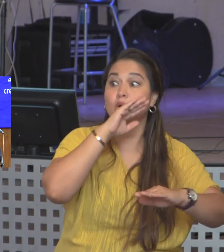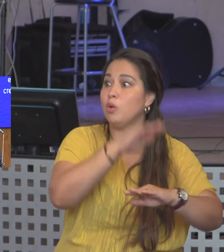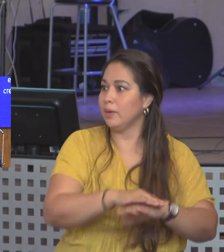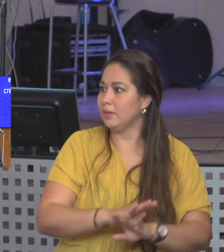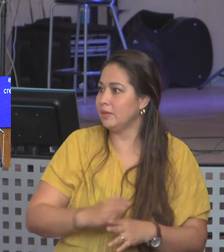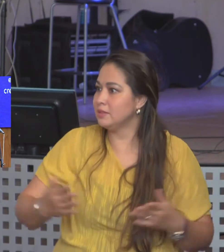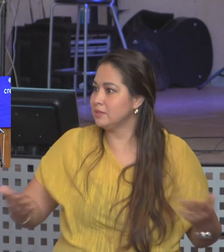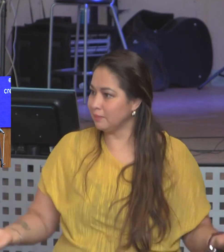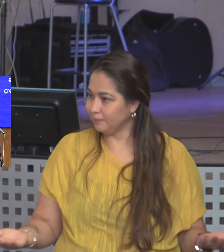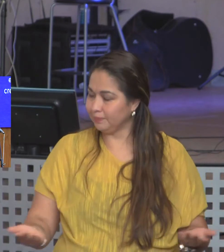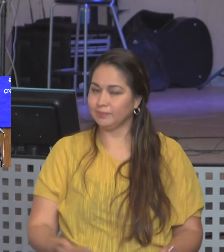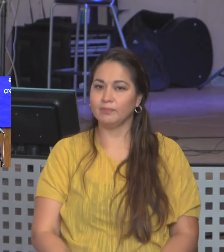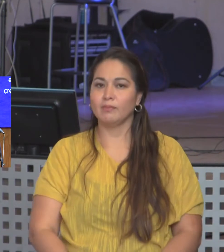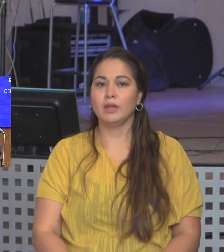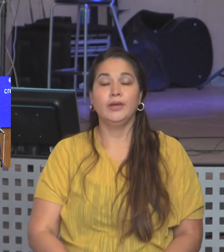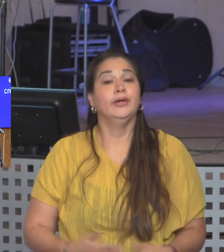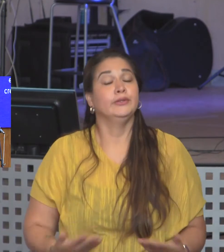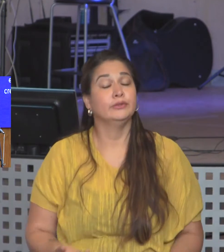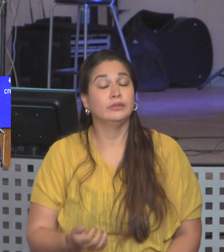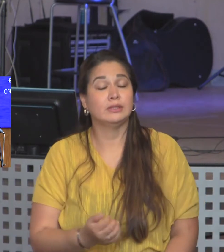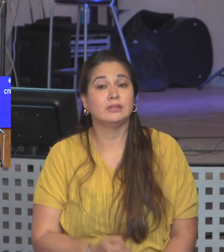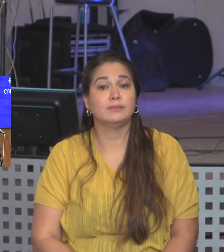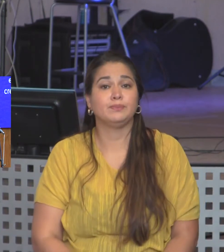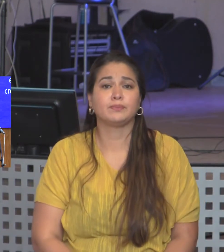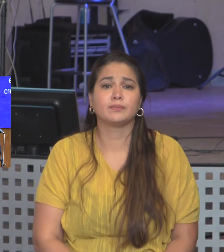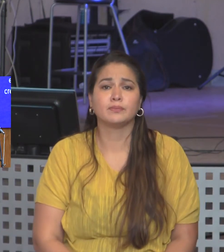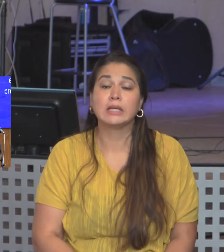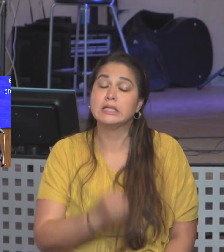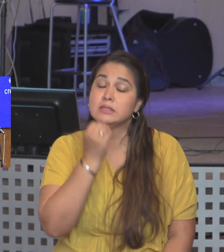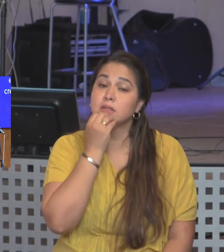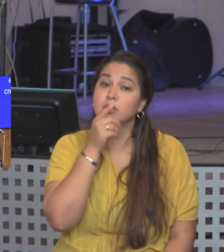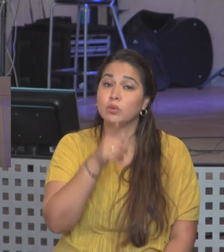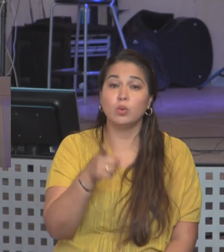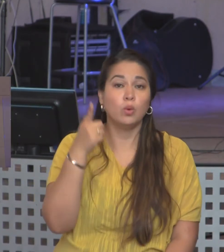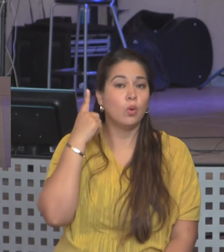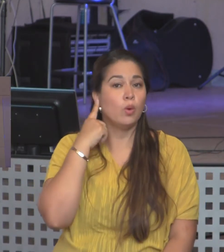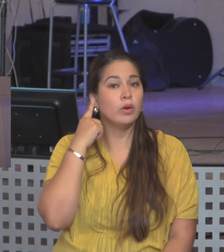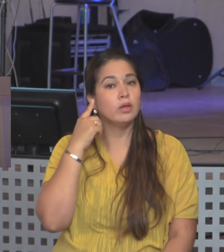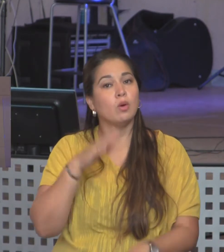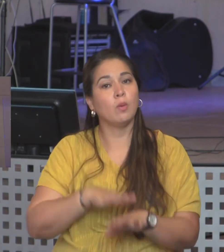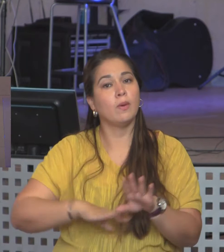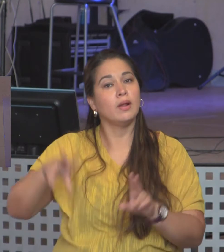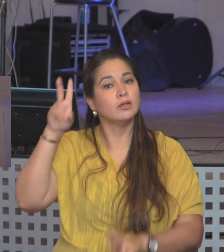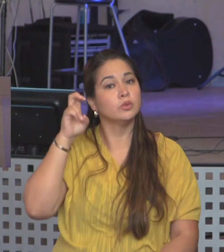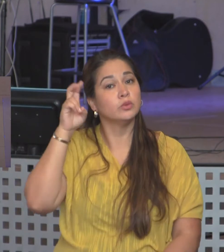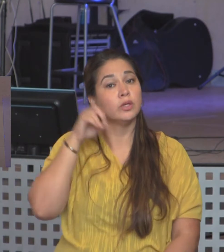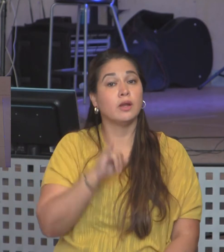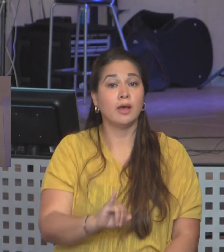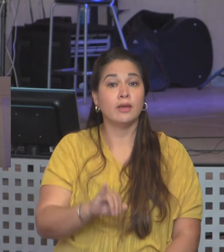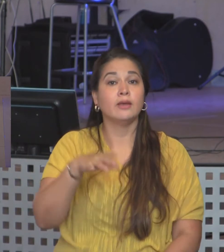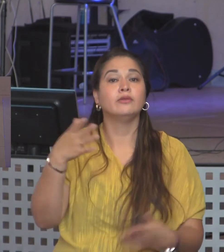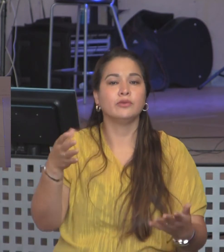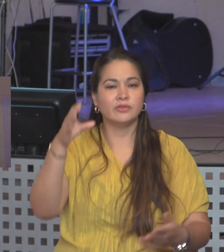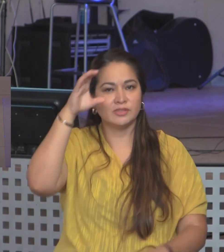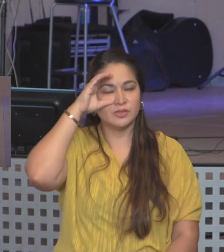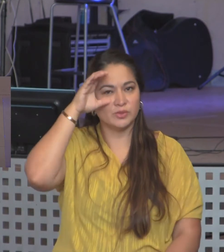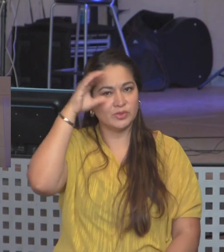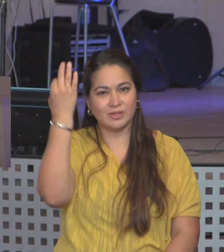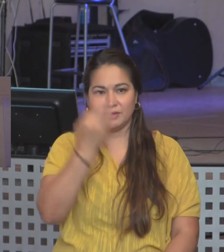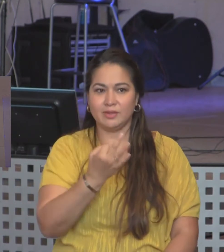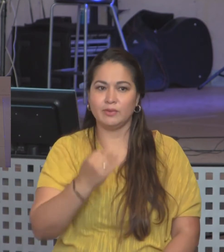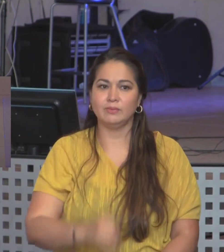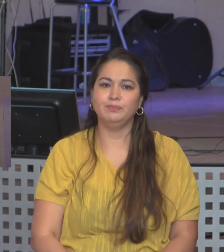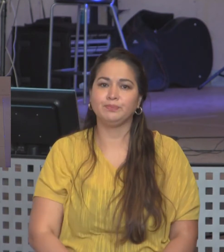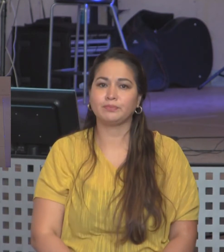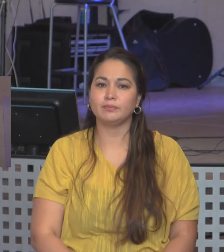tiene oídos para oír, oiga. Y la reflexión que te quiero hacer es esta.